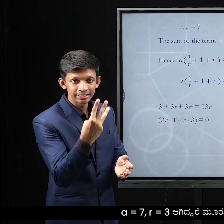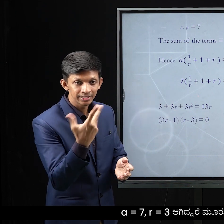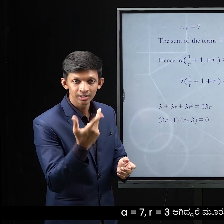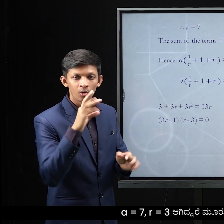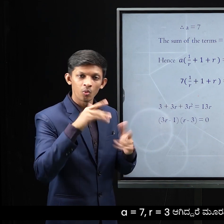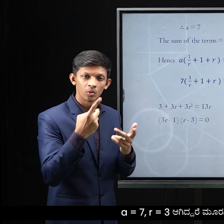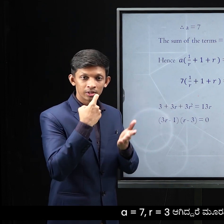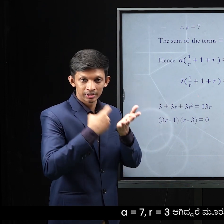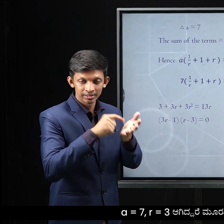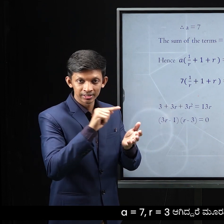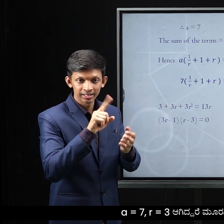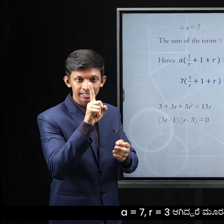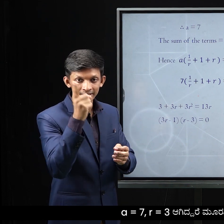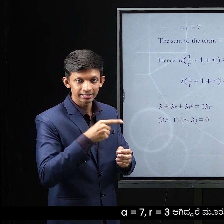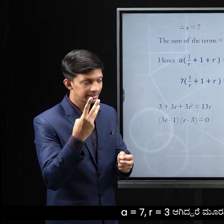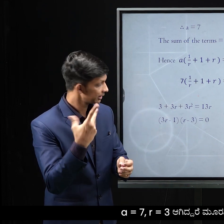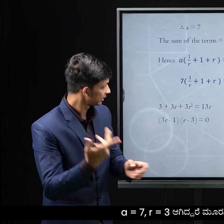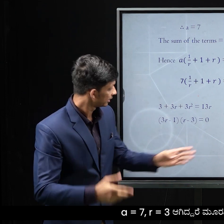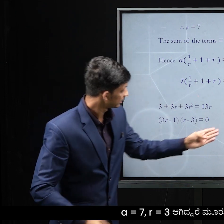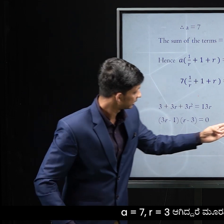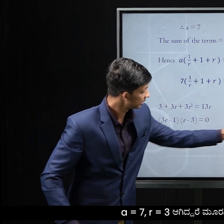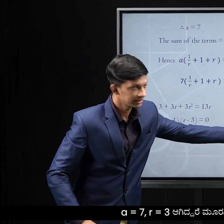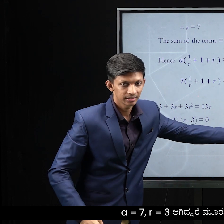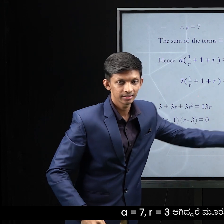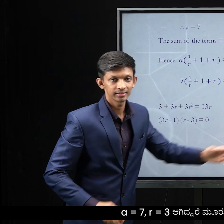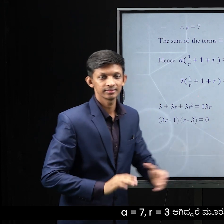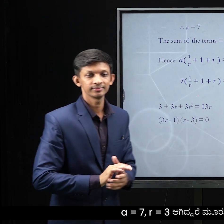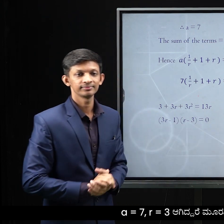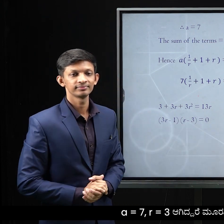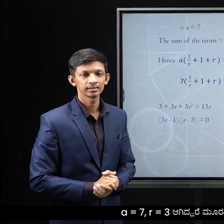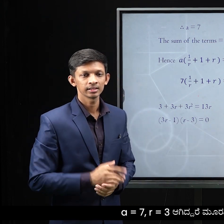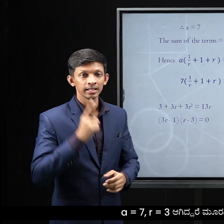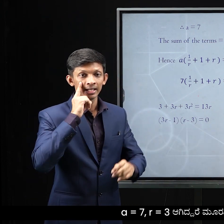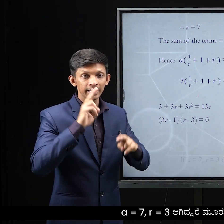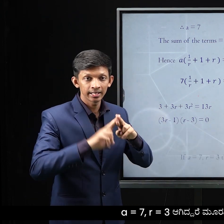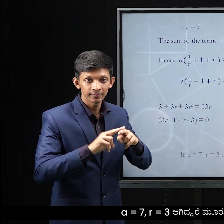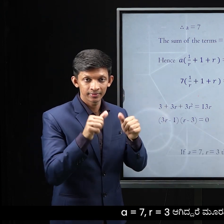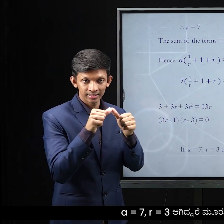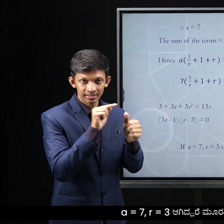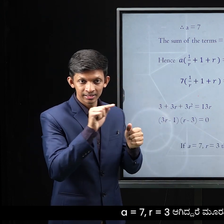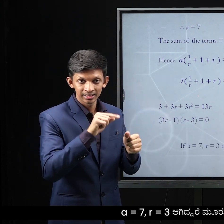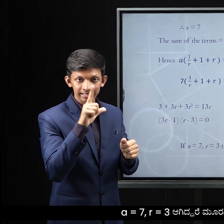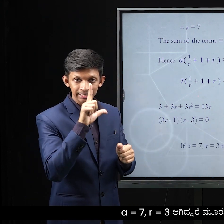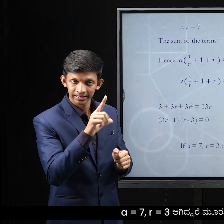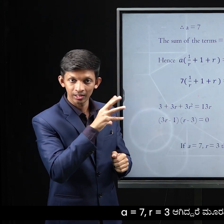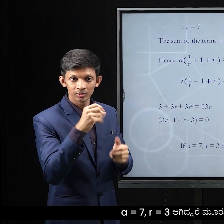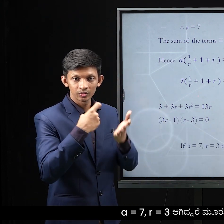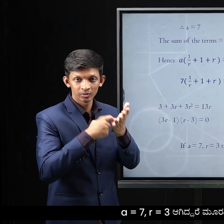a ಇಸ್ಕ್ವಲ್ ಟು 7 r ಇಸ್ಕ್ವಲ್ ಟು 3 ಆಗಿದ್ದರೆ 3 ಪದಗಳು 7/3